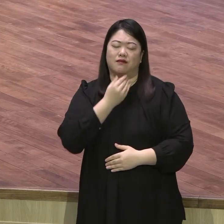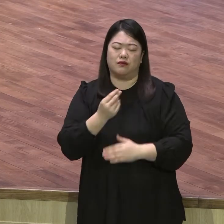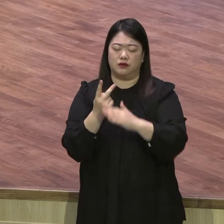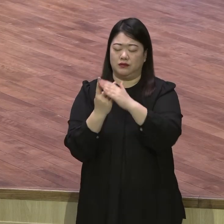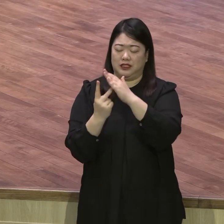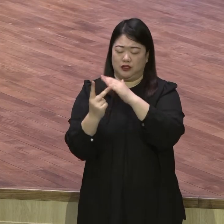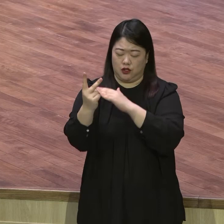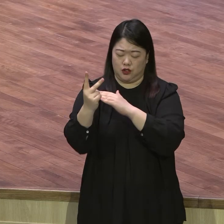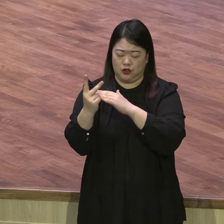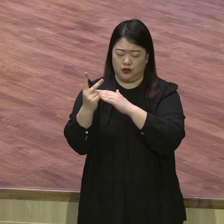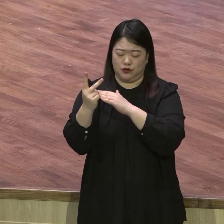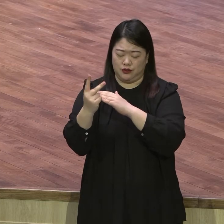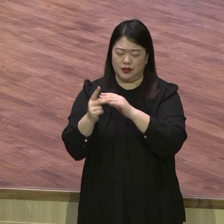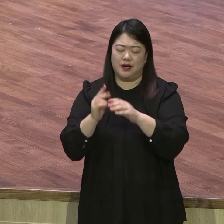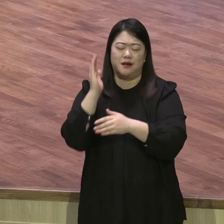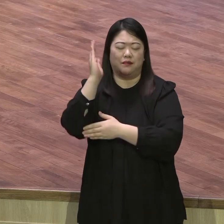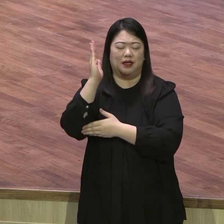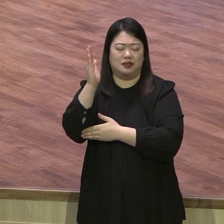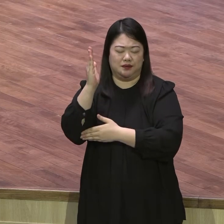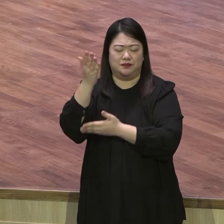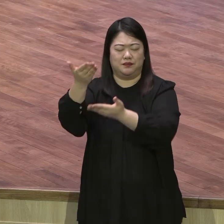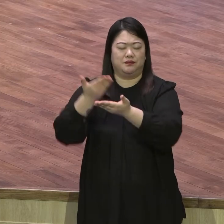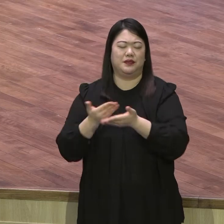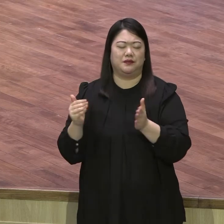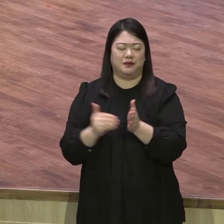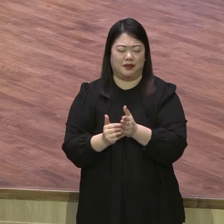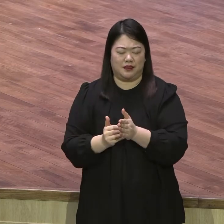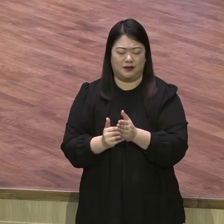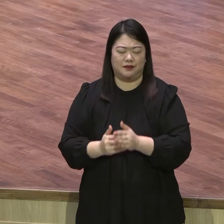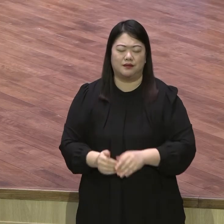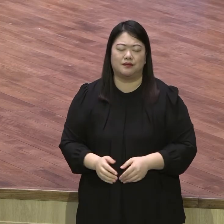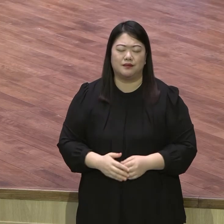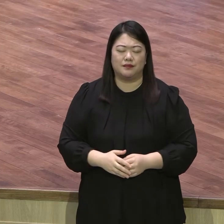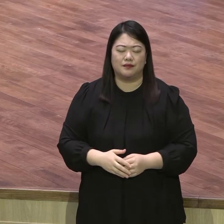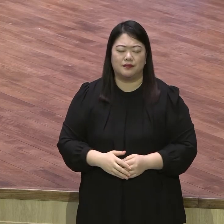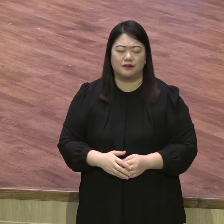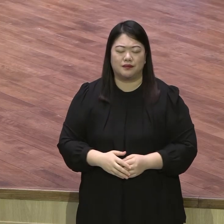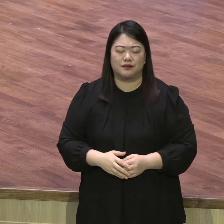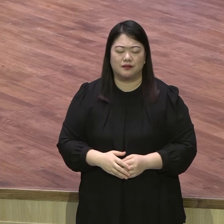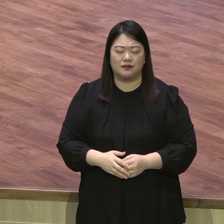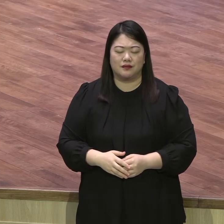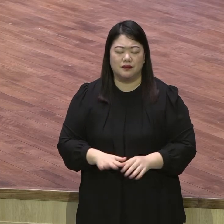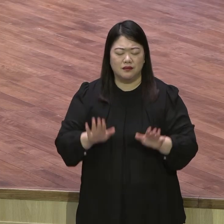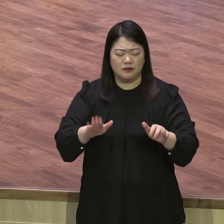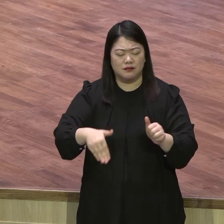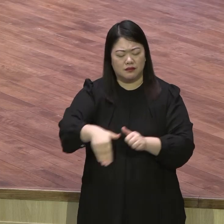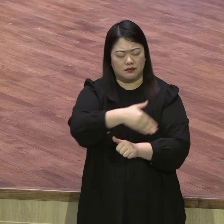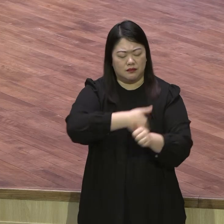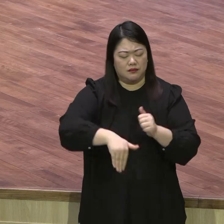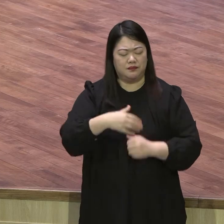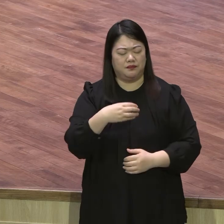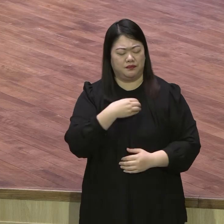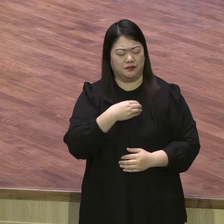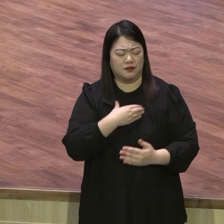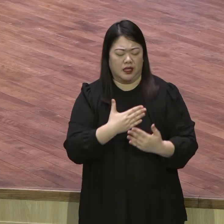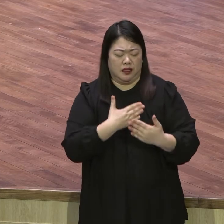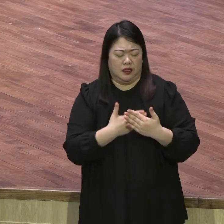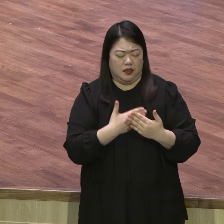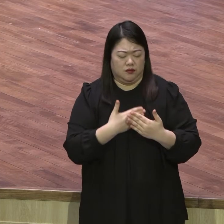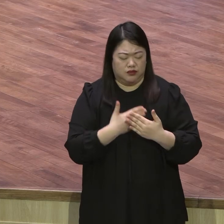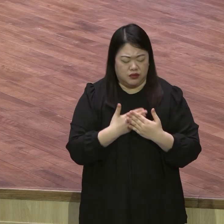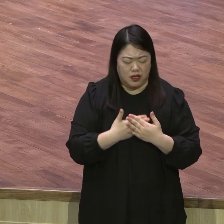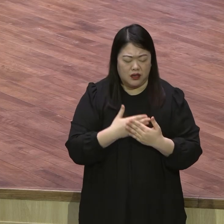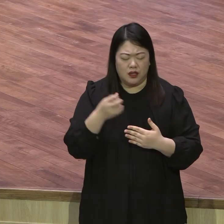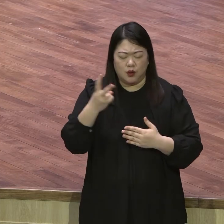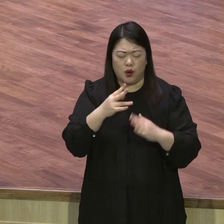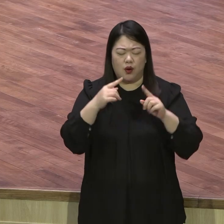말씀을 드렸습니다. 우리 영계 모든 성도들 그야말로 이렇게 불안한 환경 속에 오도 가디도